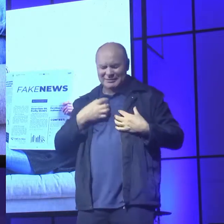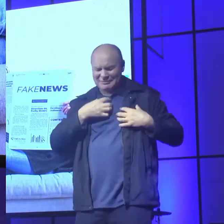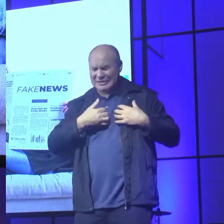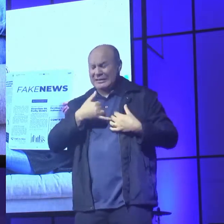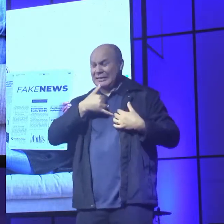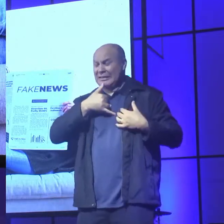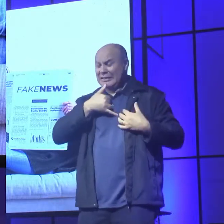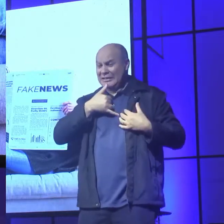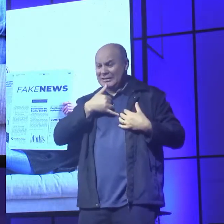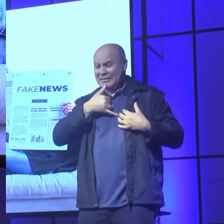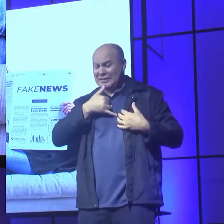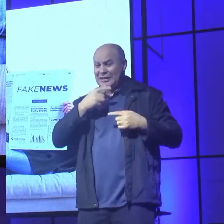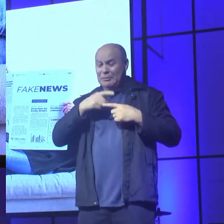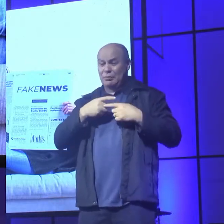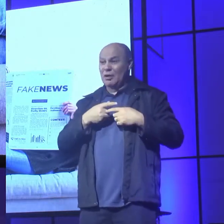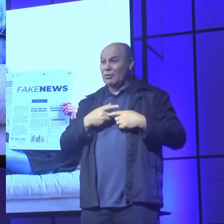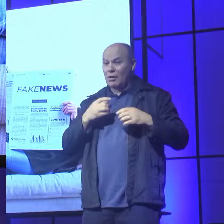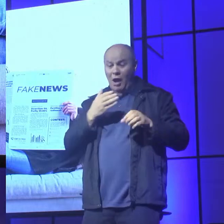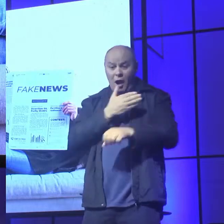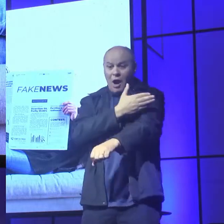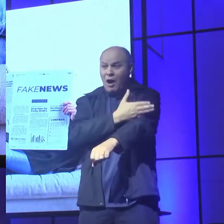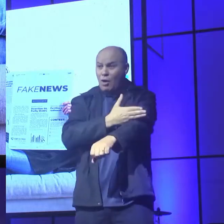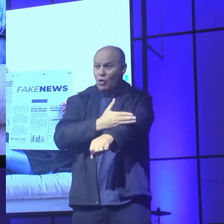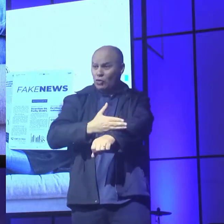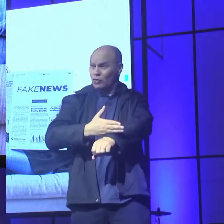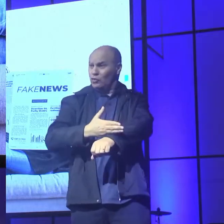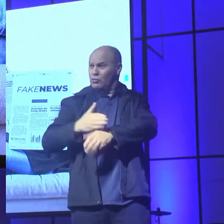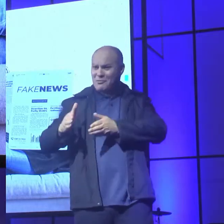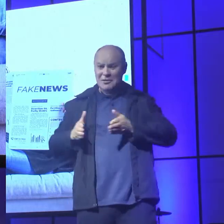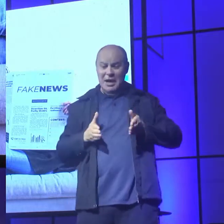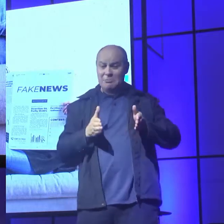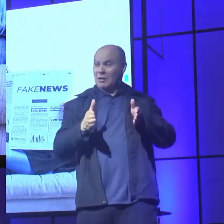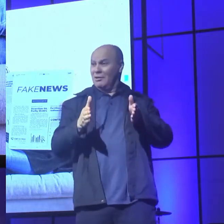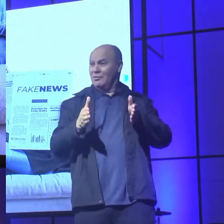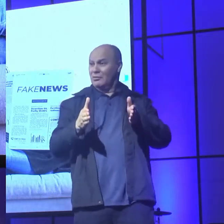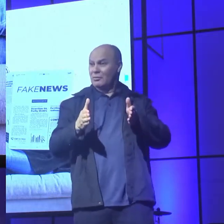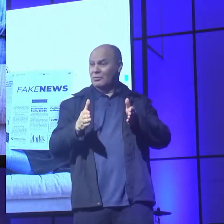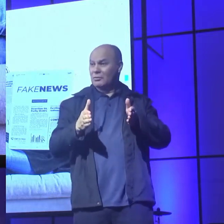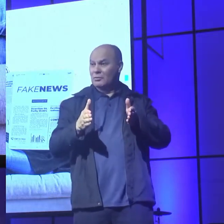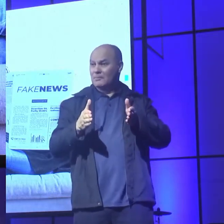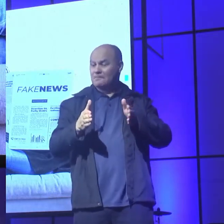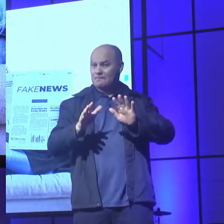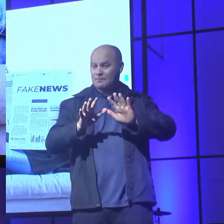verdade, mas é uma mentira, é uma falsa notícia. Mas a verdade que é